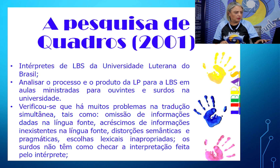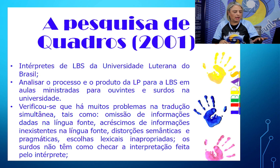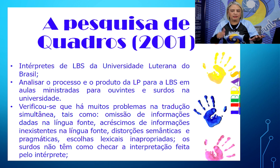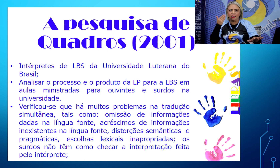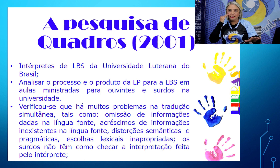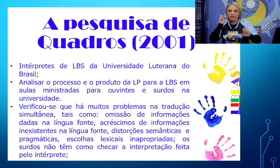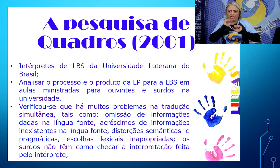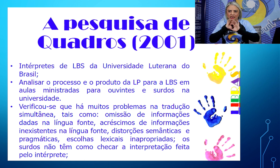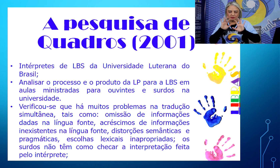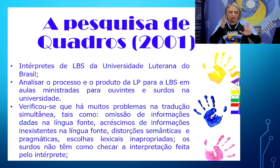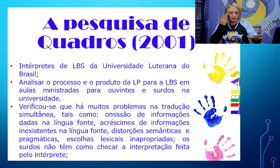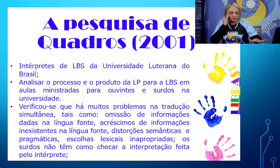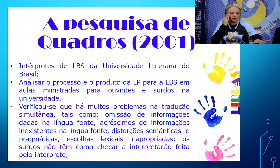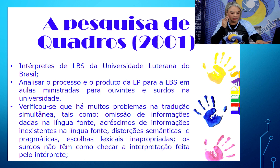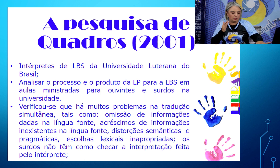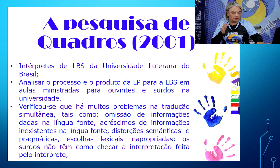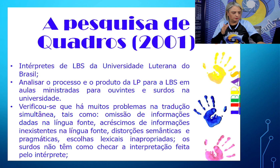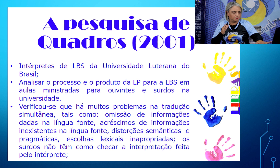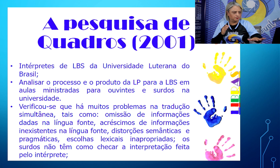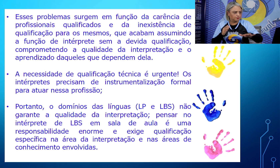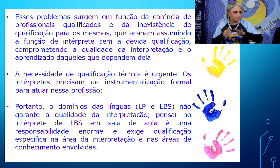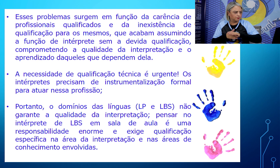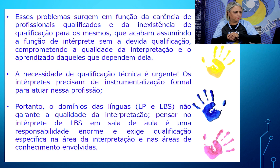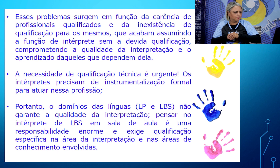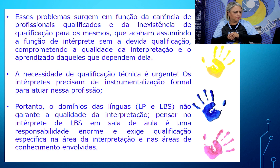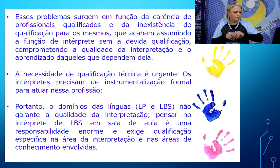Até aí tá claro, né? Entenderam?